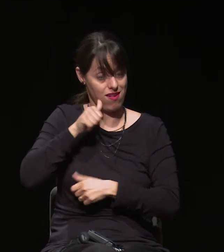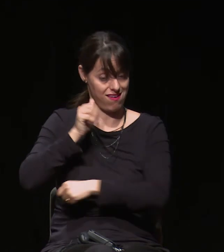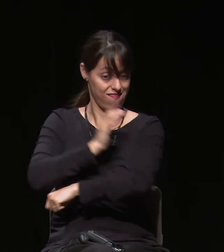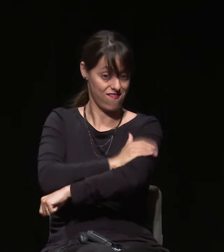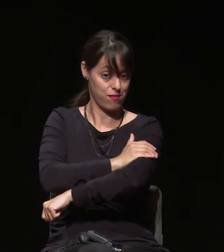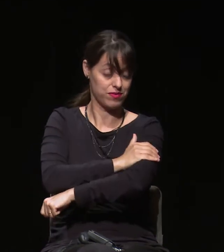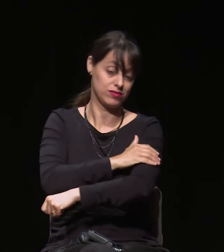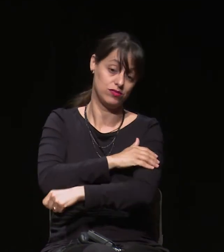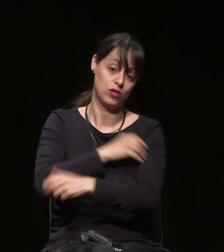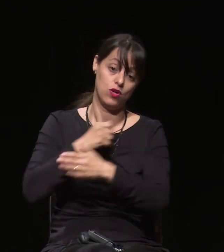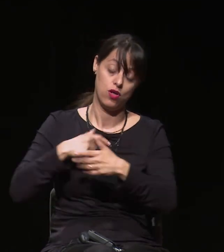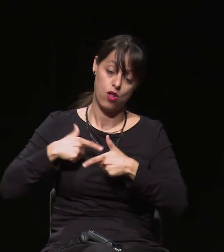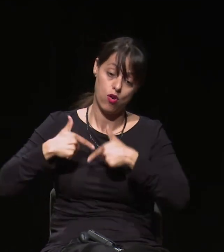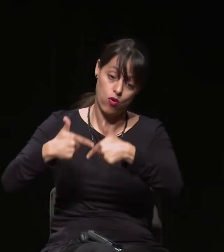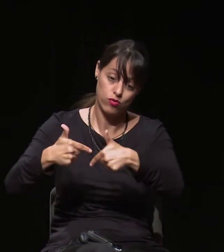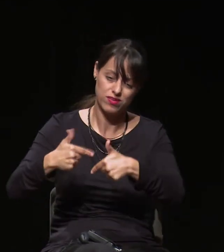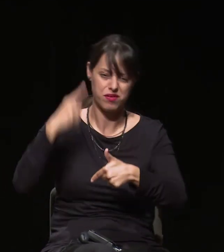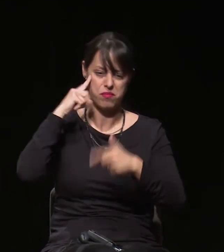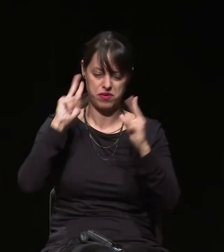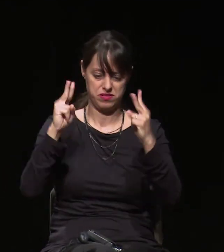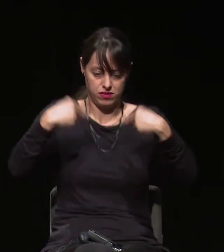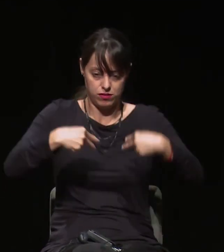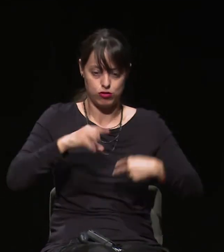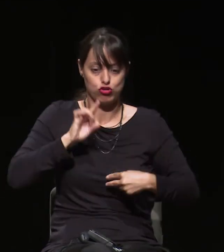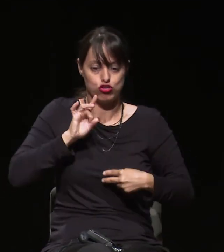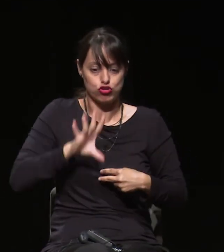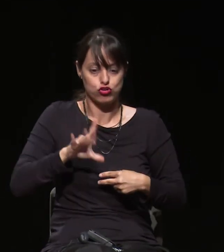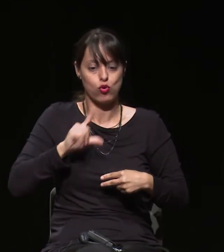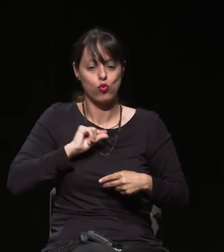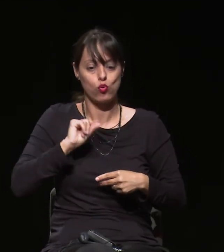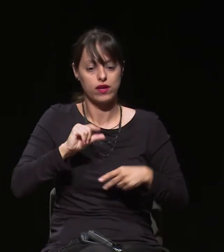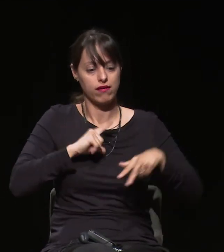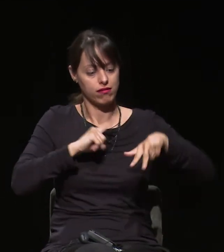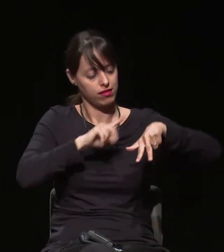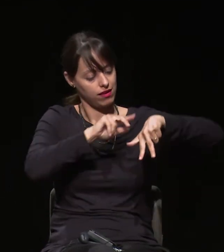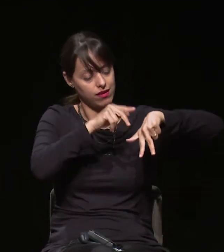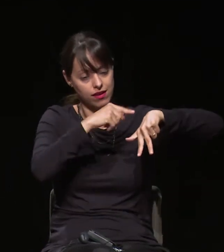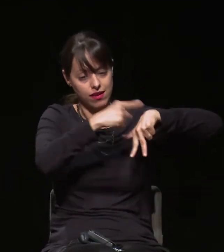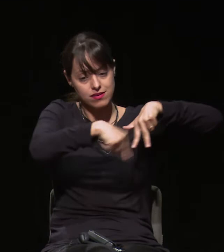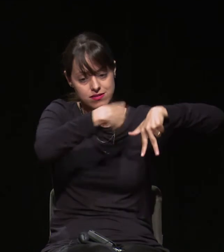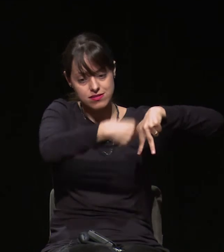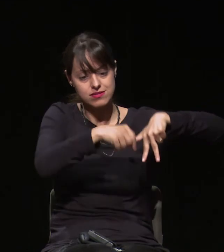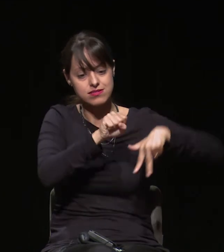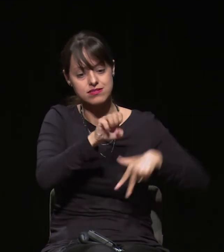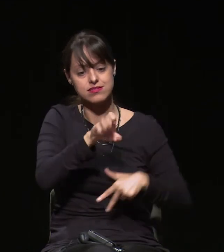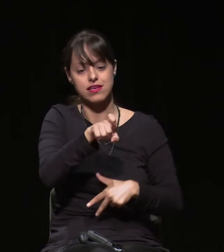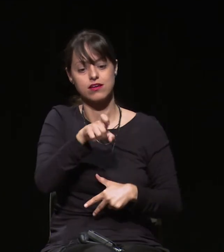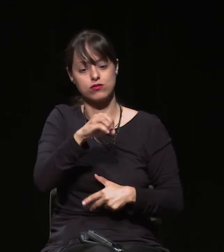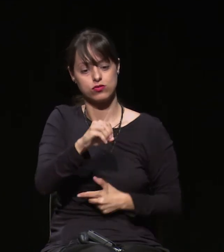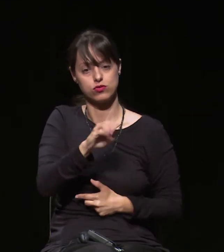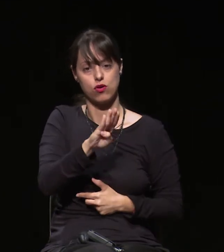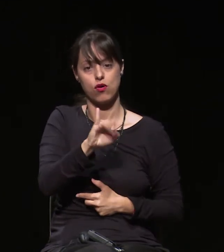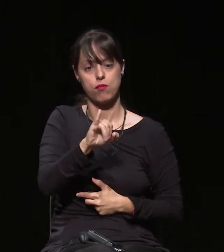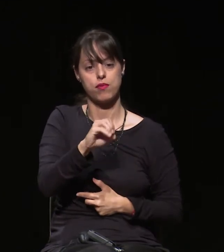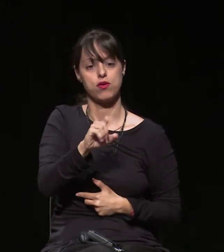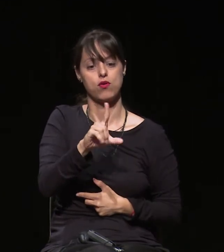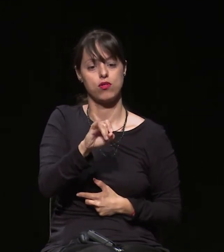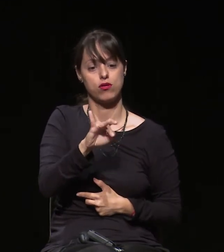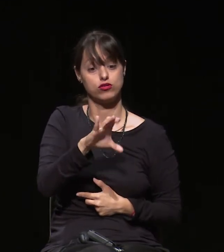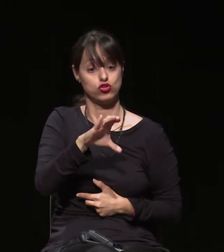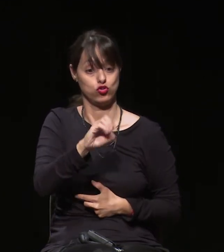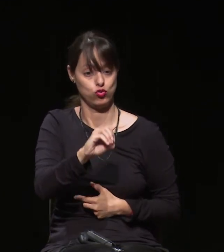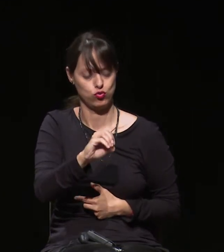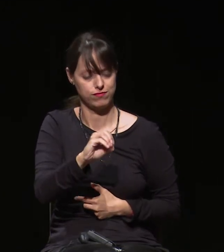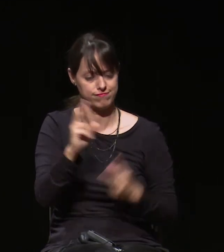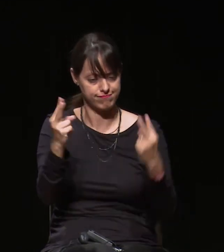mulher através do sexo biológico. A identidade de gênero, múltipla e não binária, representa uma resposta a essas